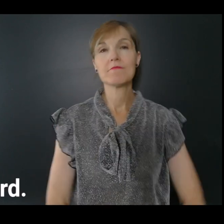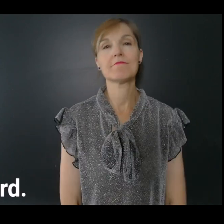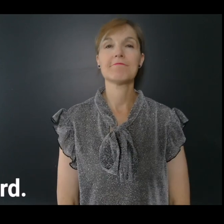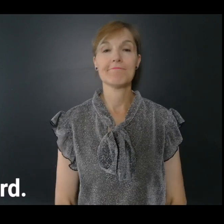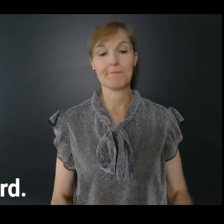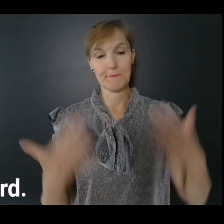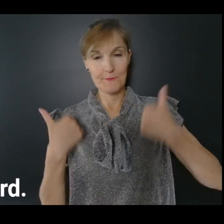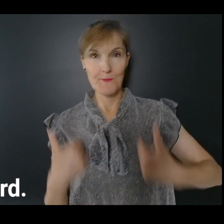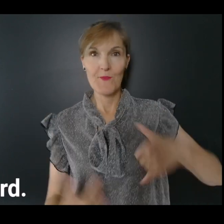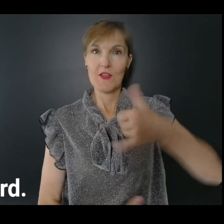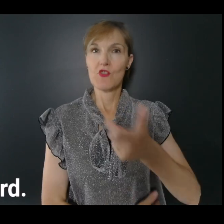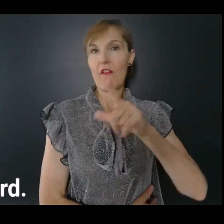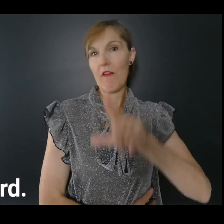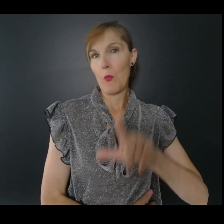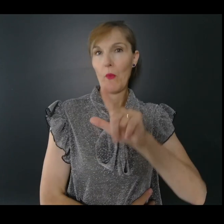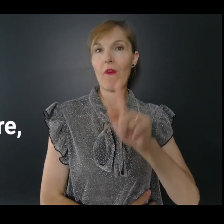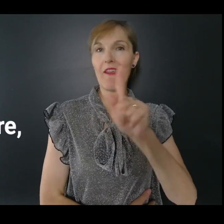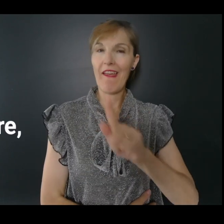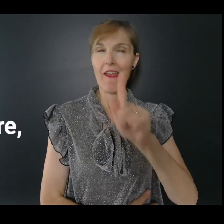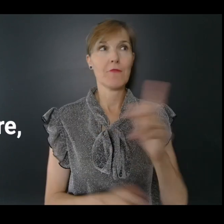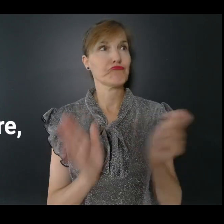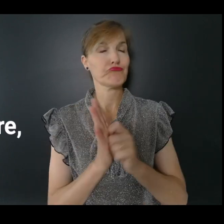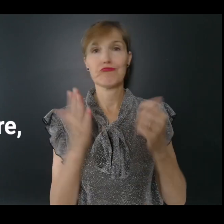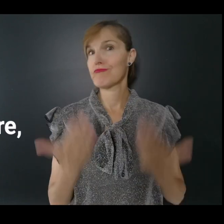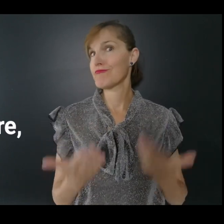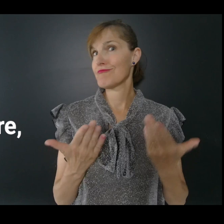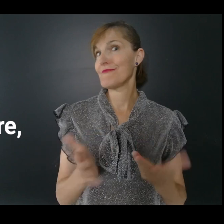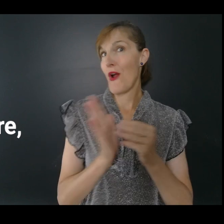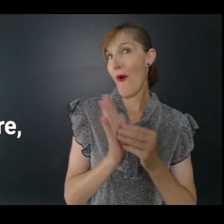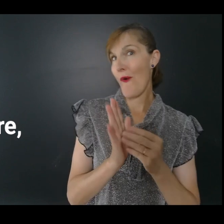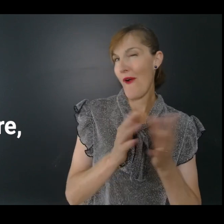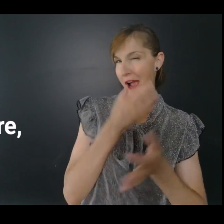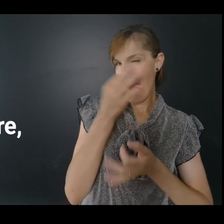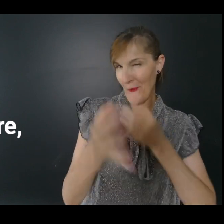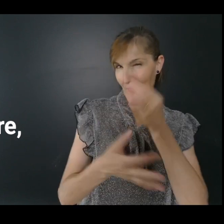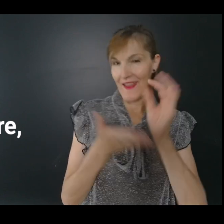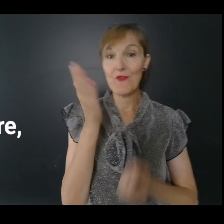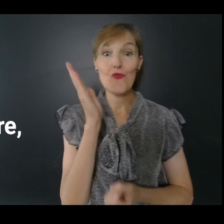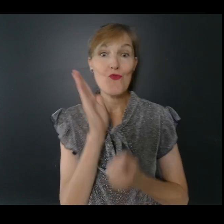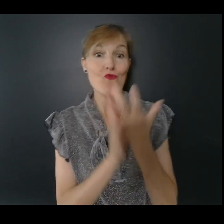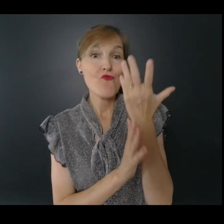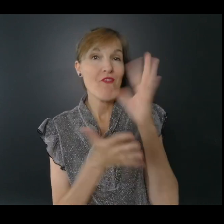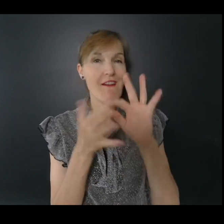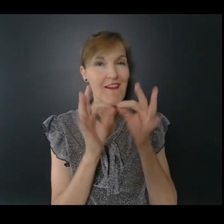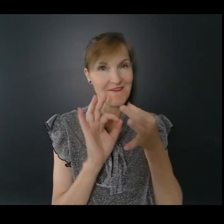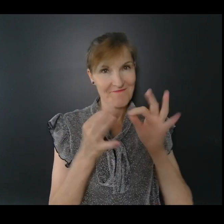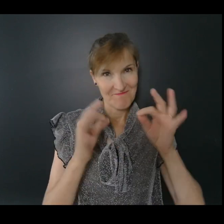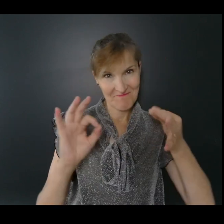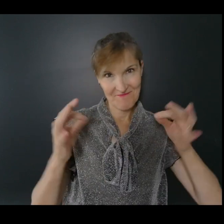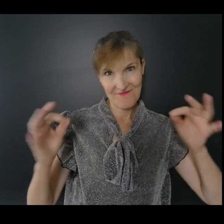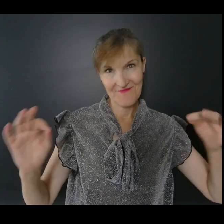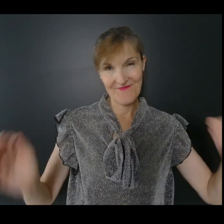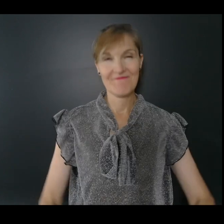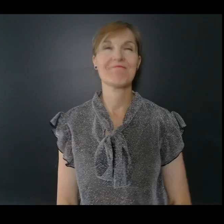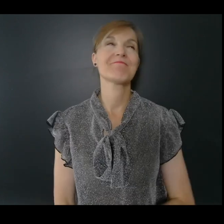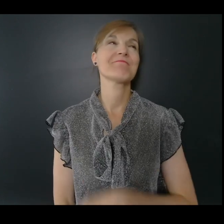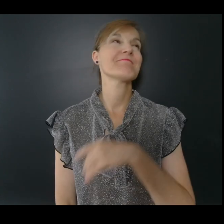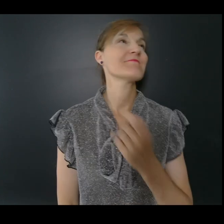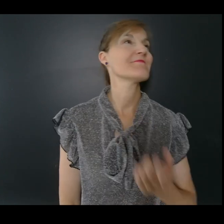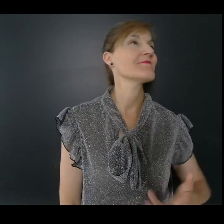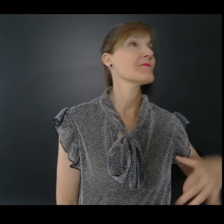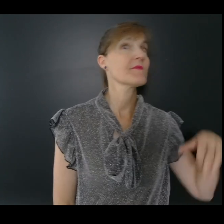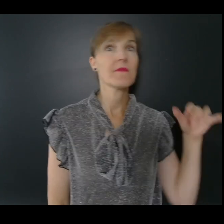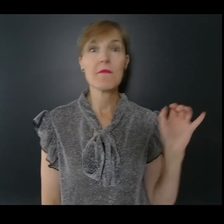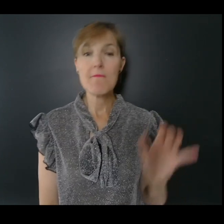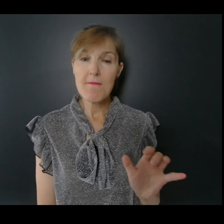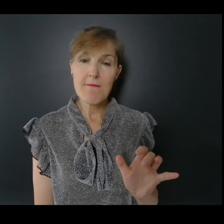Bonjour, ici Jean-Louis Gaillard. Aujourd'hui encore, je vais vous raconter une nouvelle